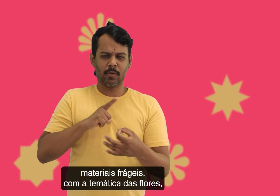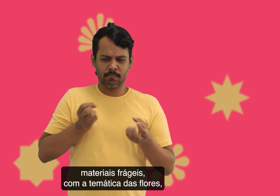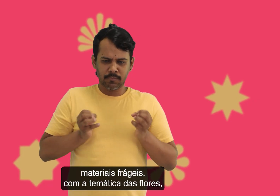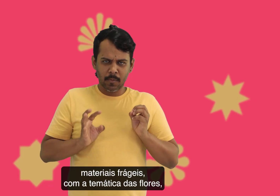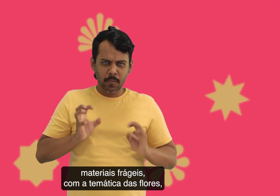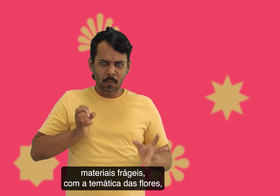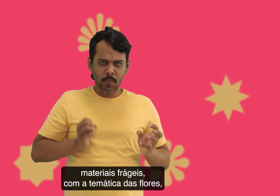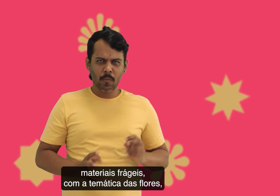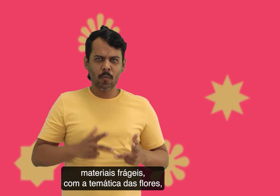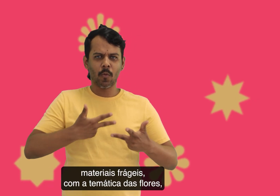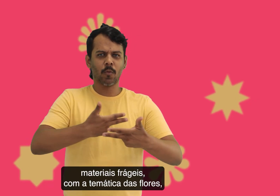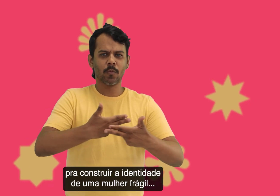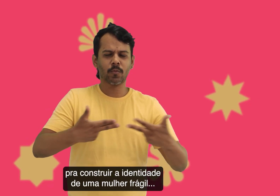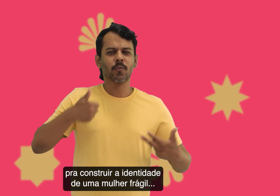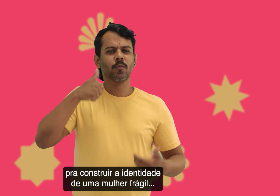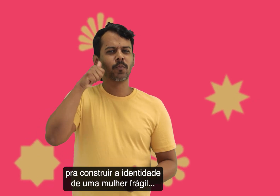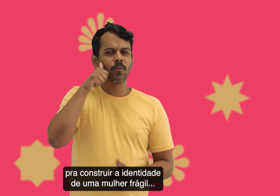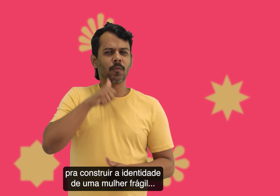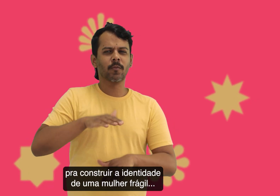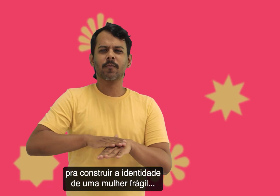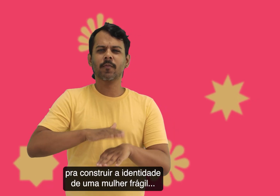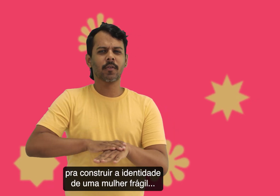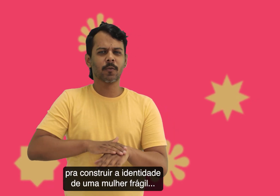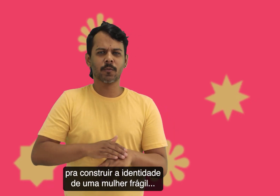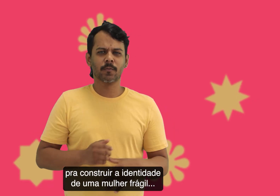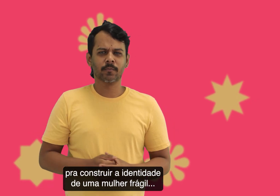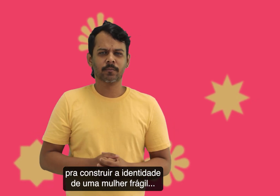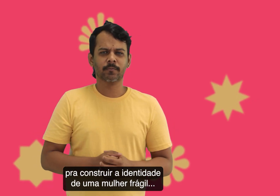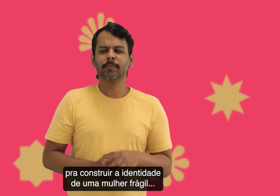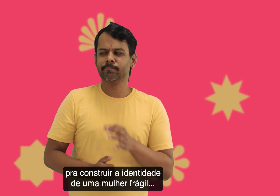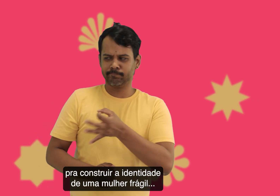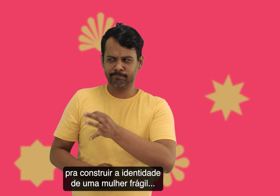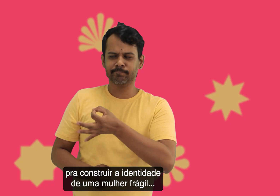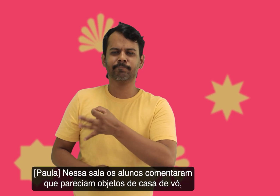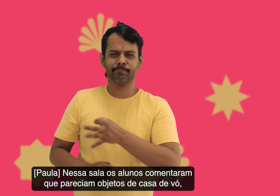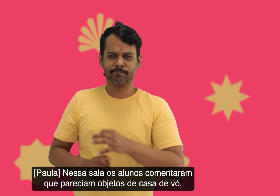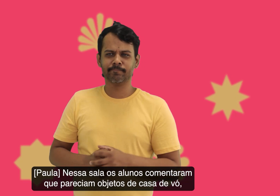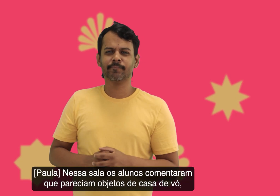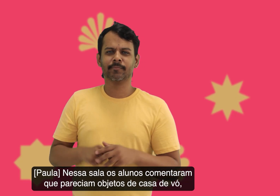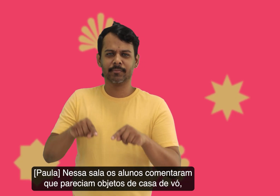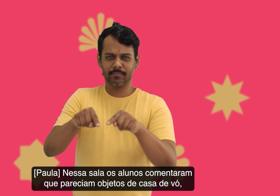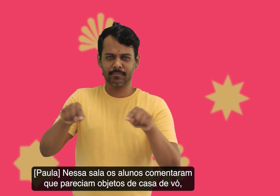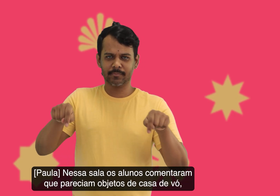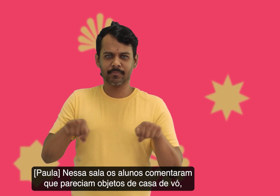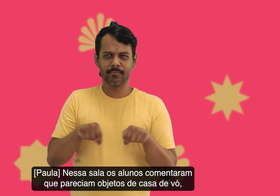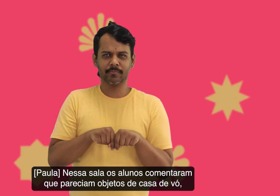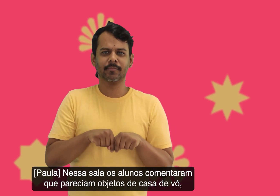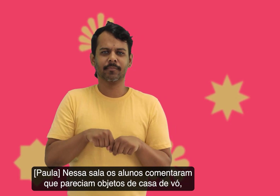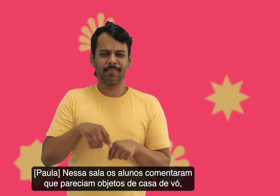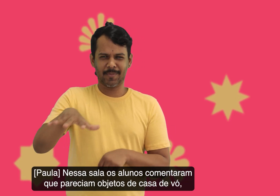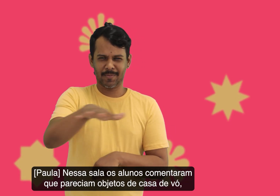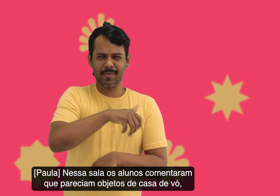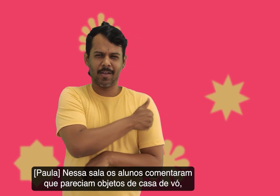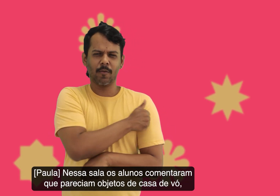frágeis, com a temática das flores e tudo mais, para construir a identidade de uma mulher frágil. Nessa sala, os alunos comentaram que